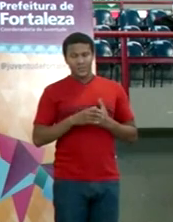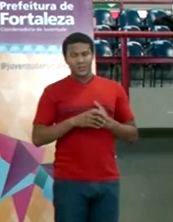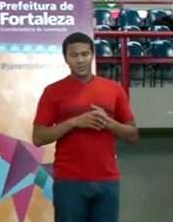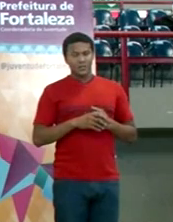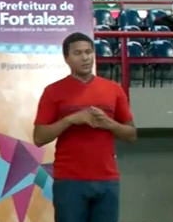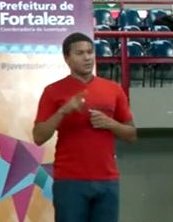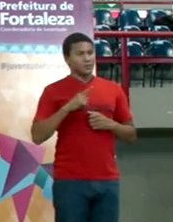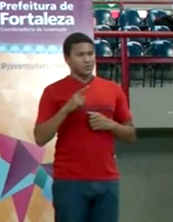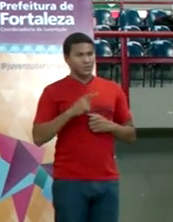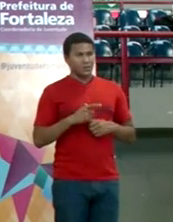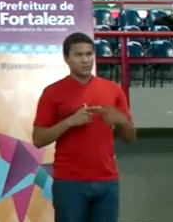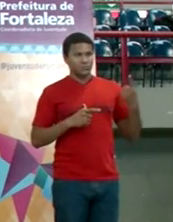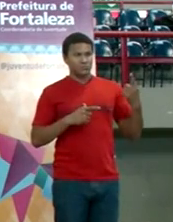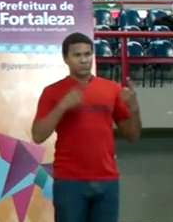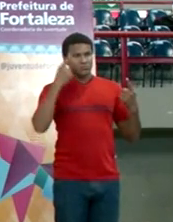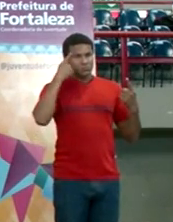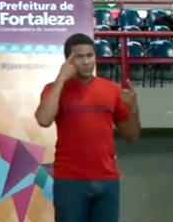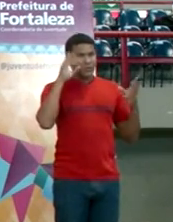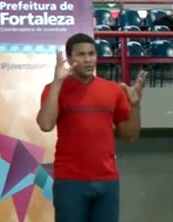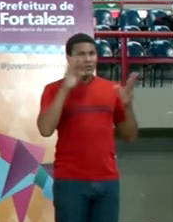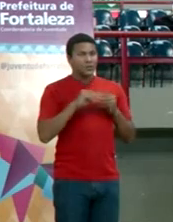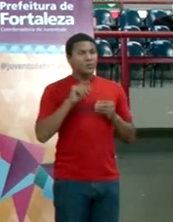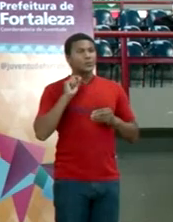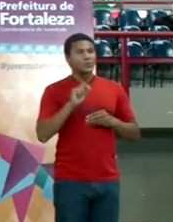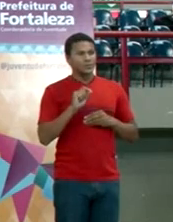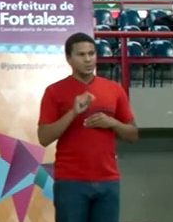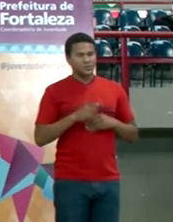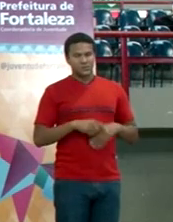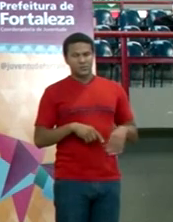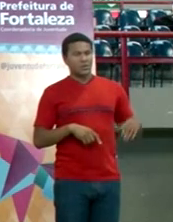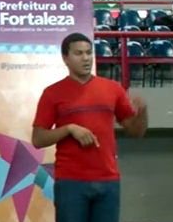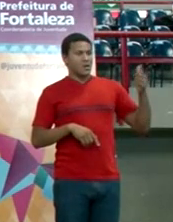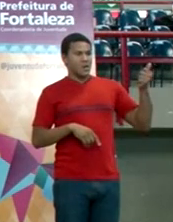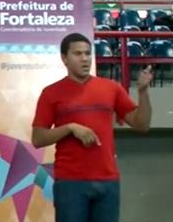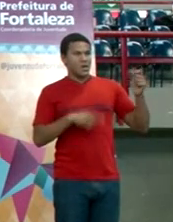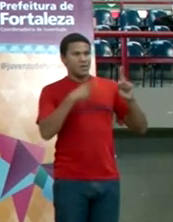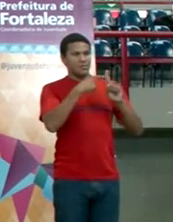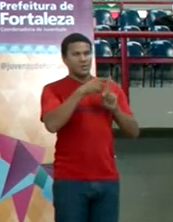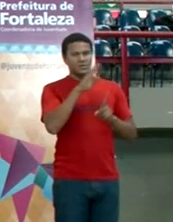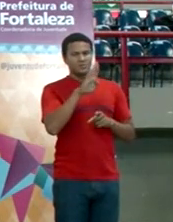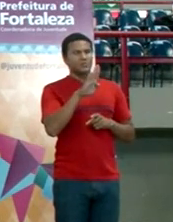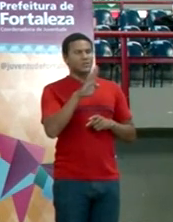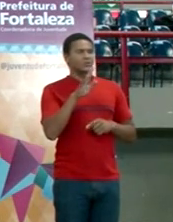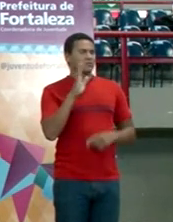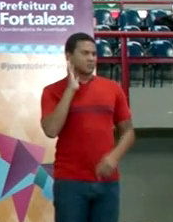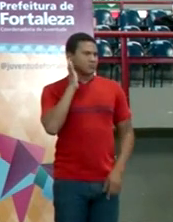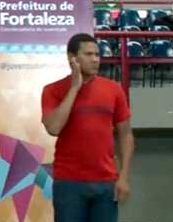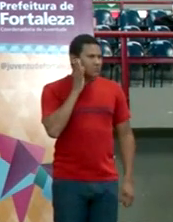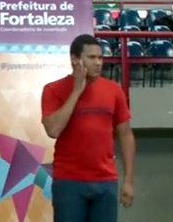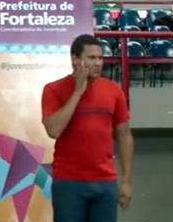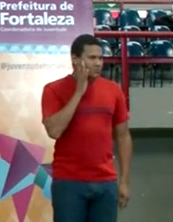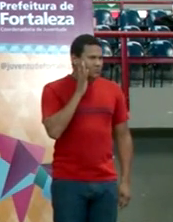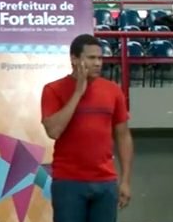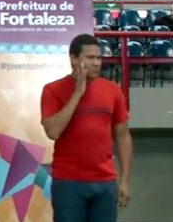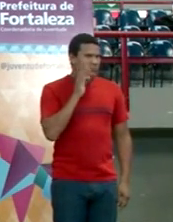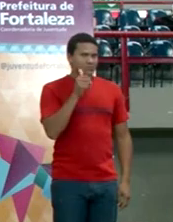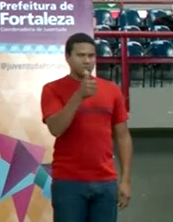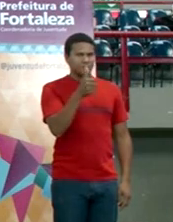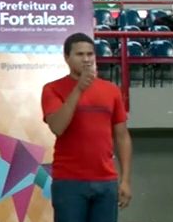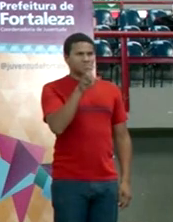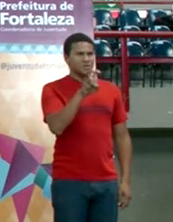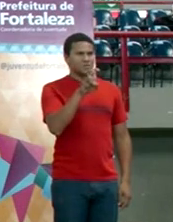Então já tenho duas conclusões. Qual é a primeira conclusão? É que A mais B deu quanto? Quanto foi que deu A mais B?